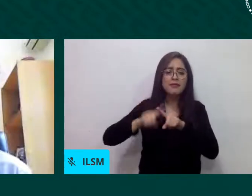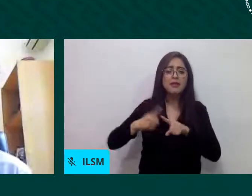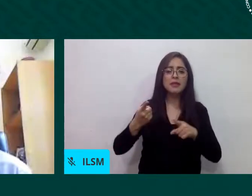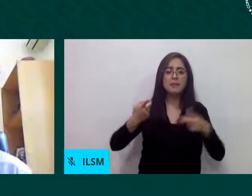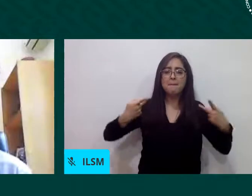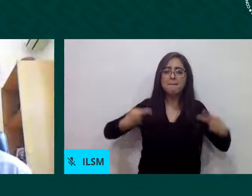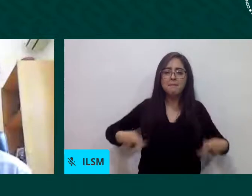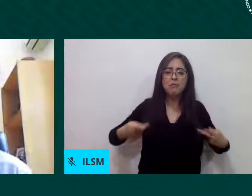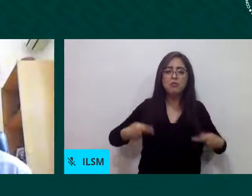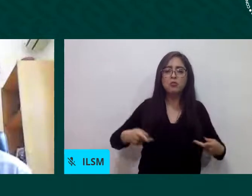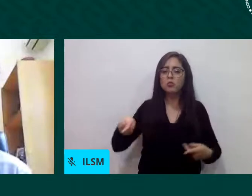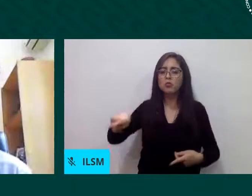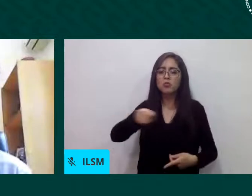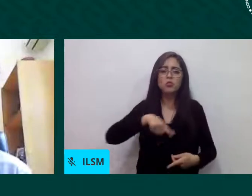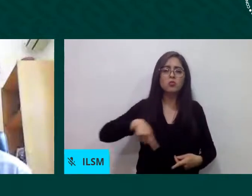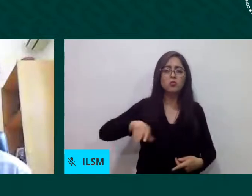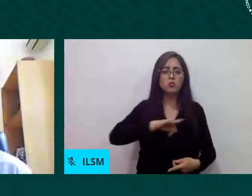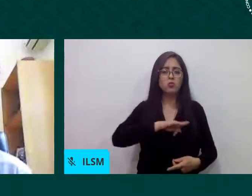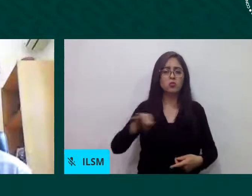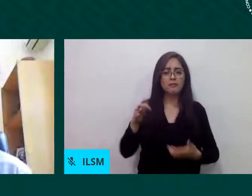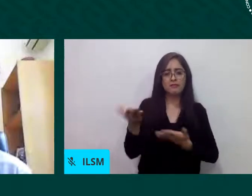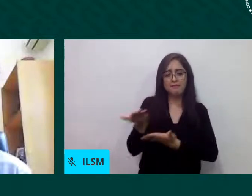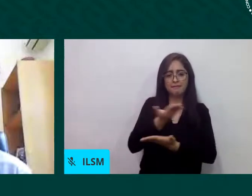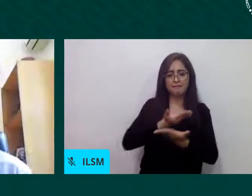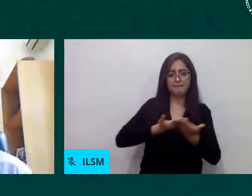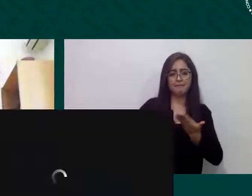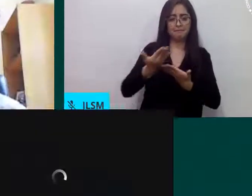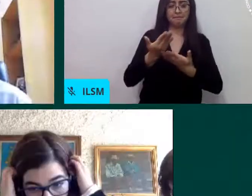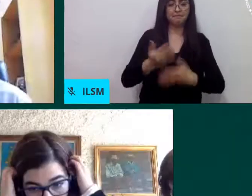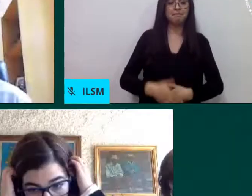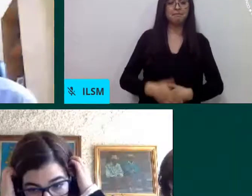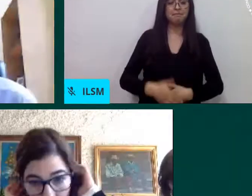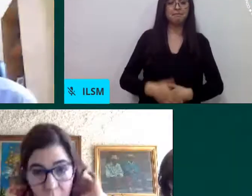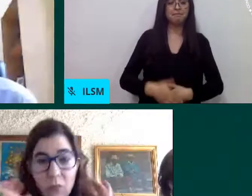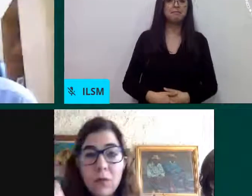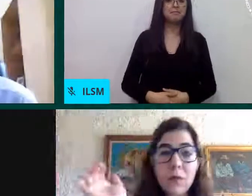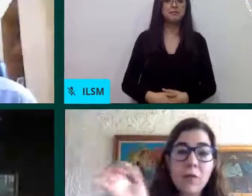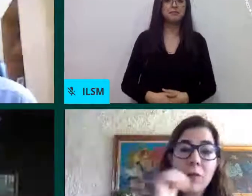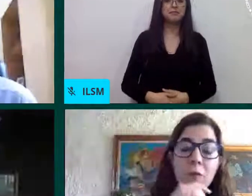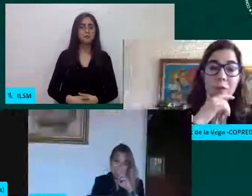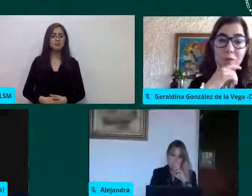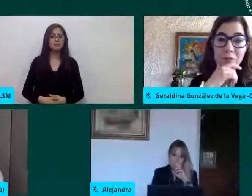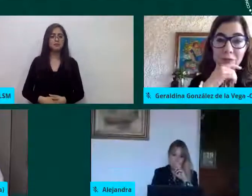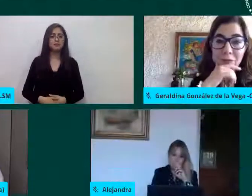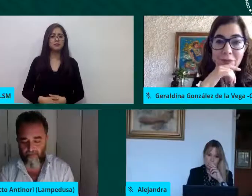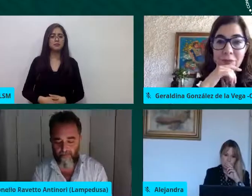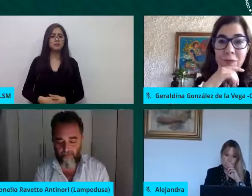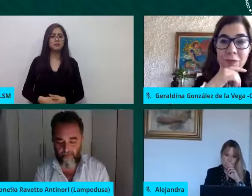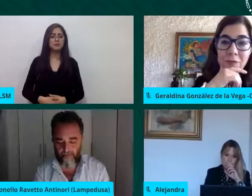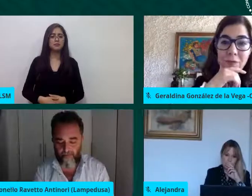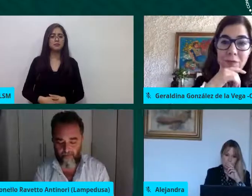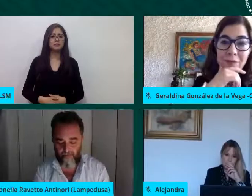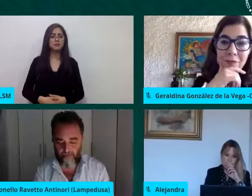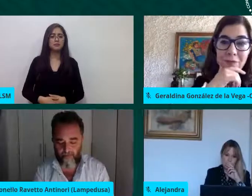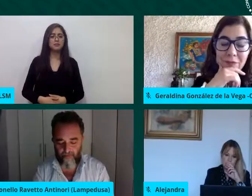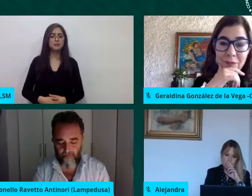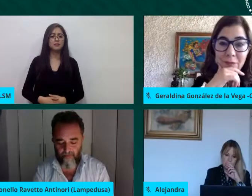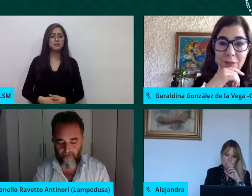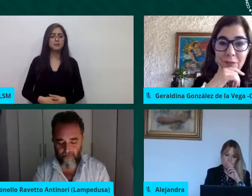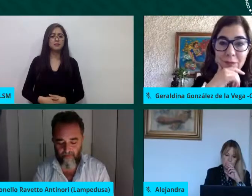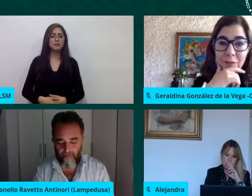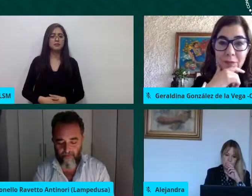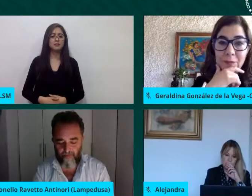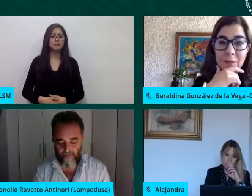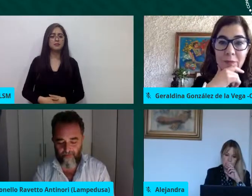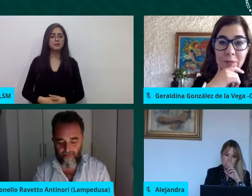con esto vamos cerrando este conversatorio para las personas que se